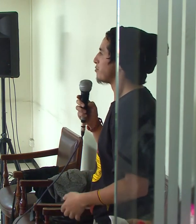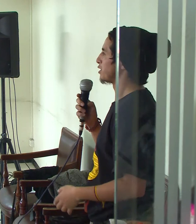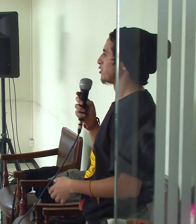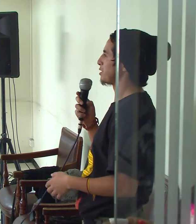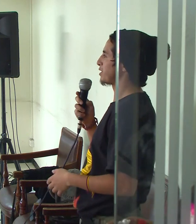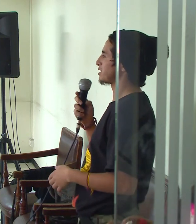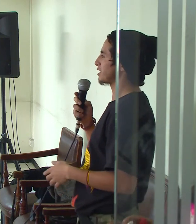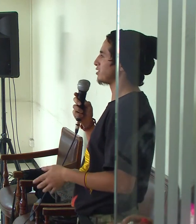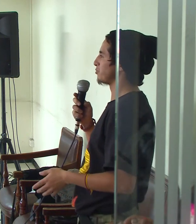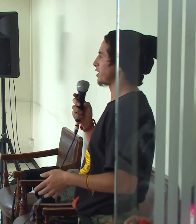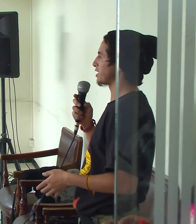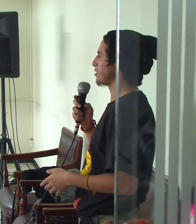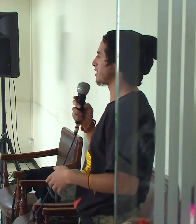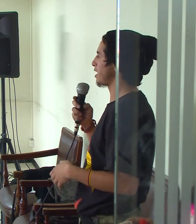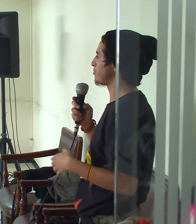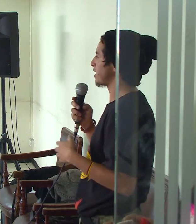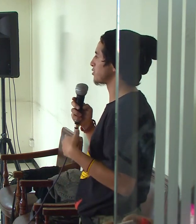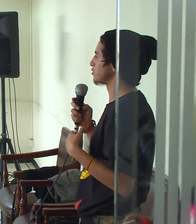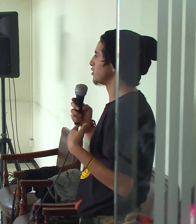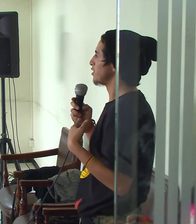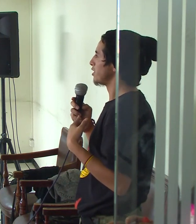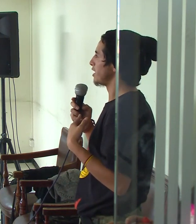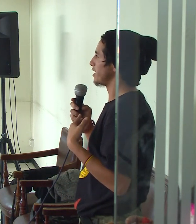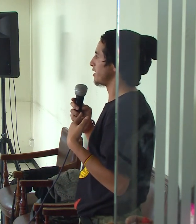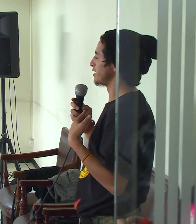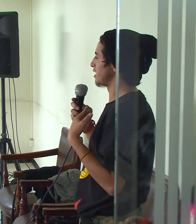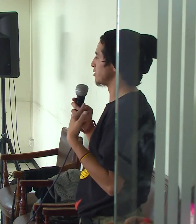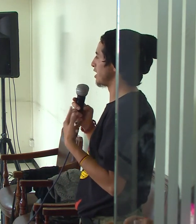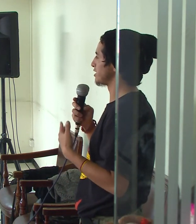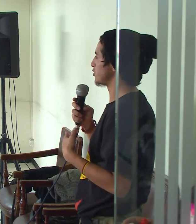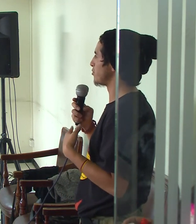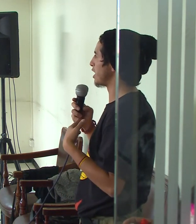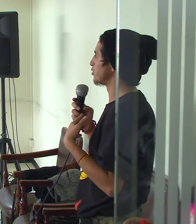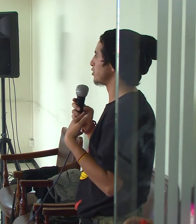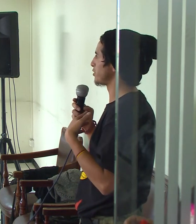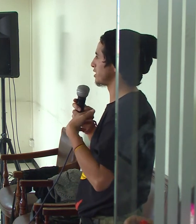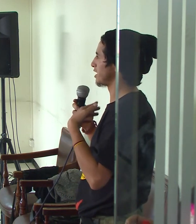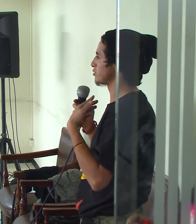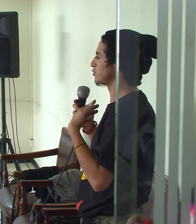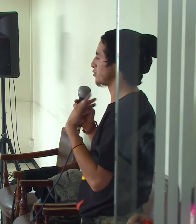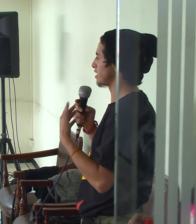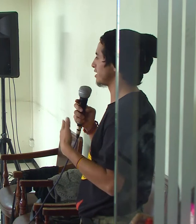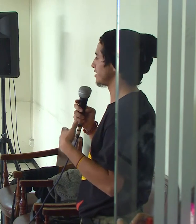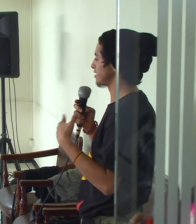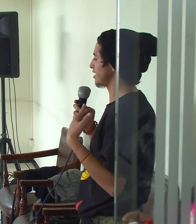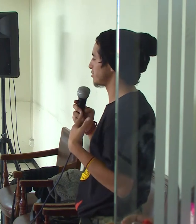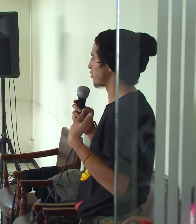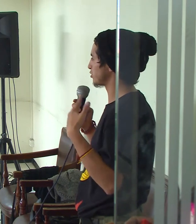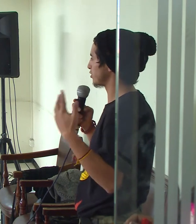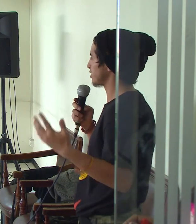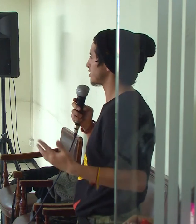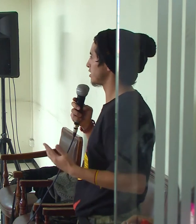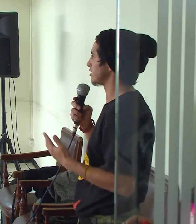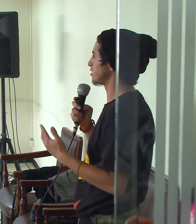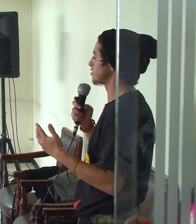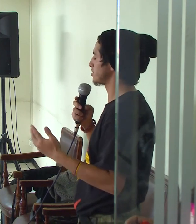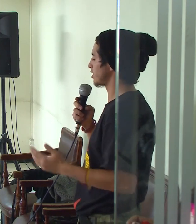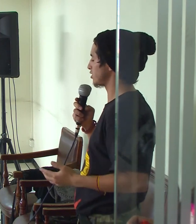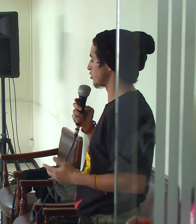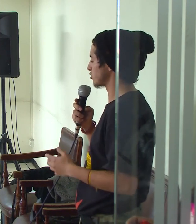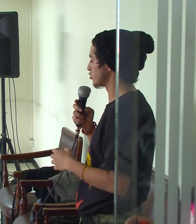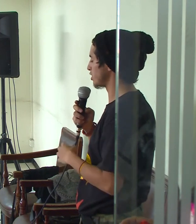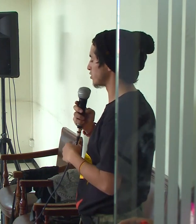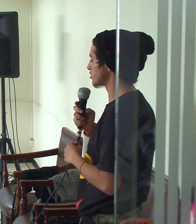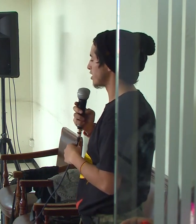tal pero no se presta atención precisamente al paso de los del ser humano y de las culturas ancestrales por todos estos de estos